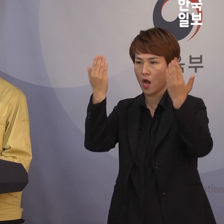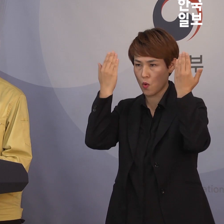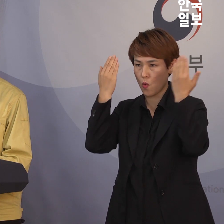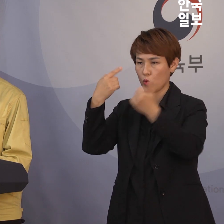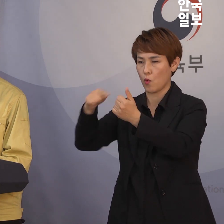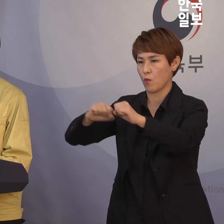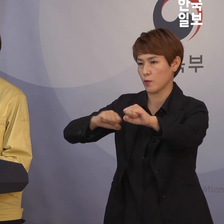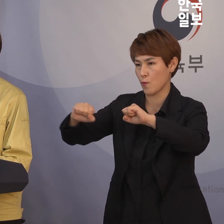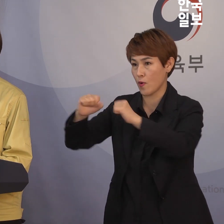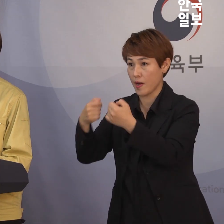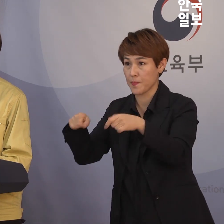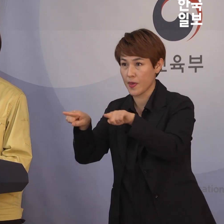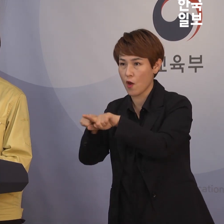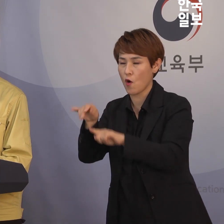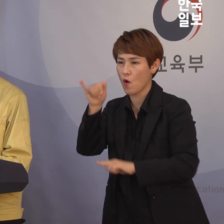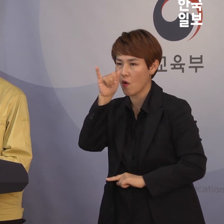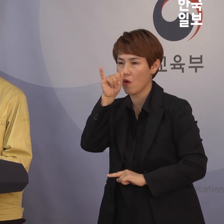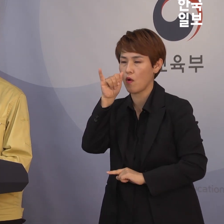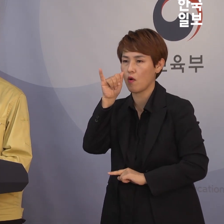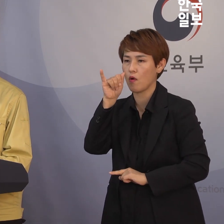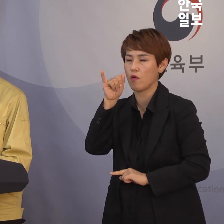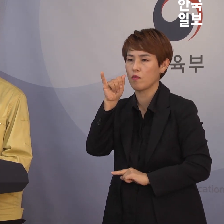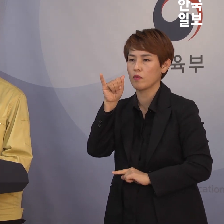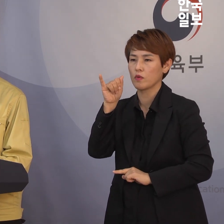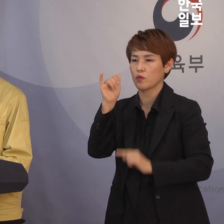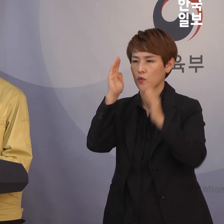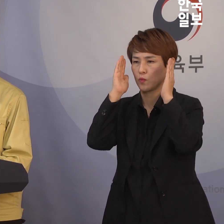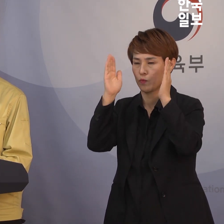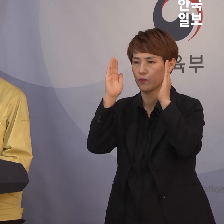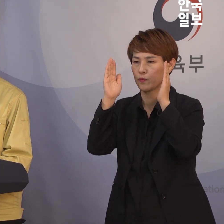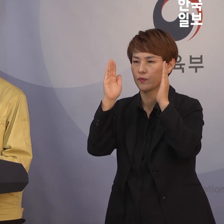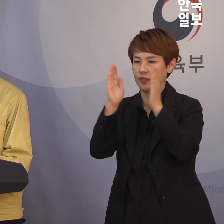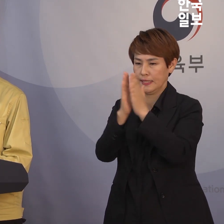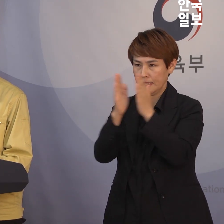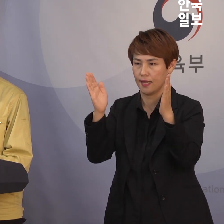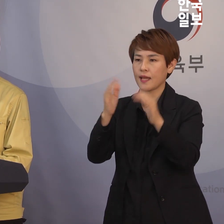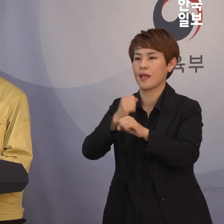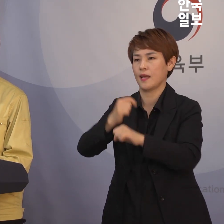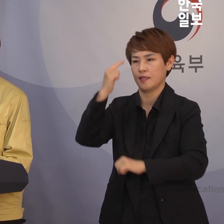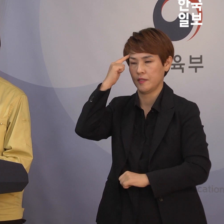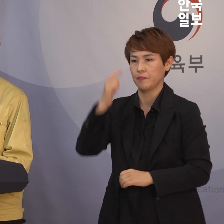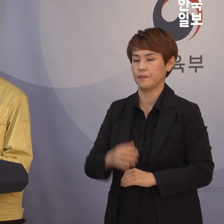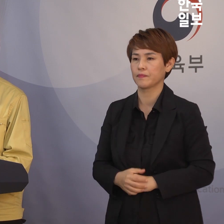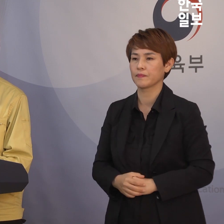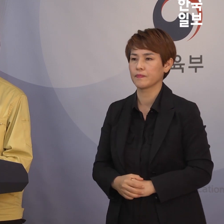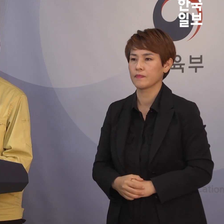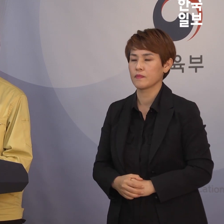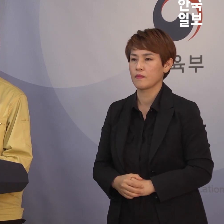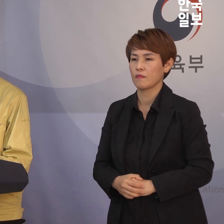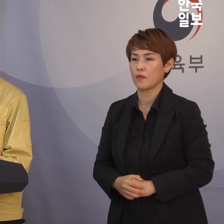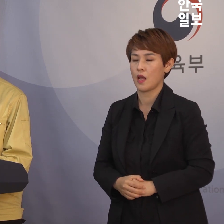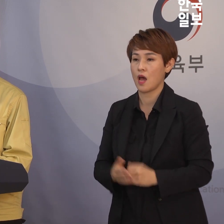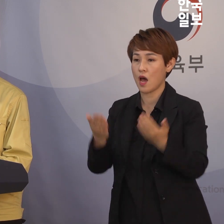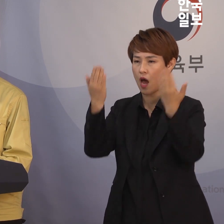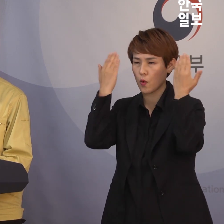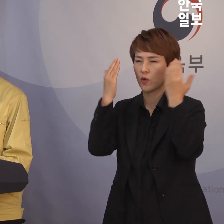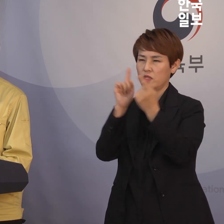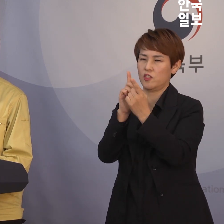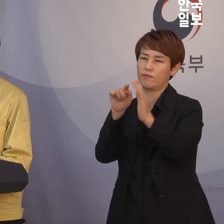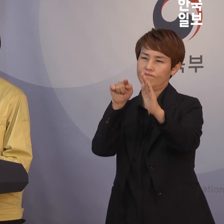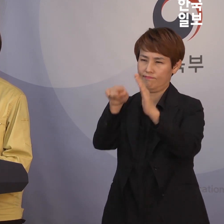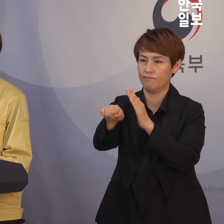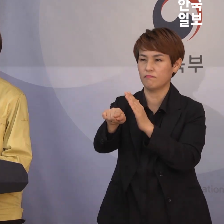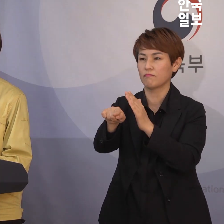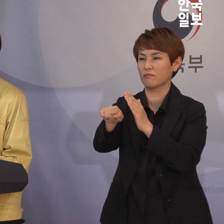교육활동을 진행하는 등교 수업을 준비하려고 합니다. 다시 한번 등교 수업이라는 쉽지 않은